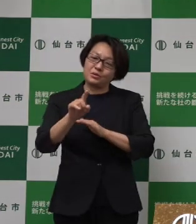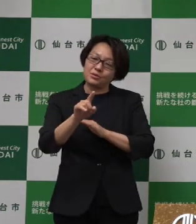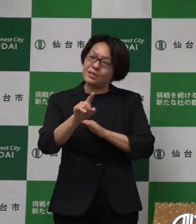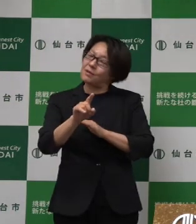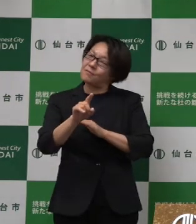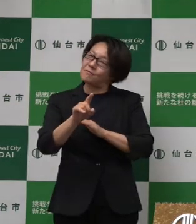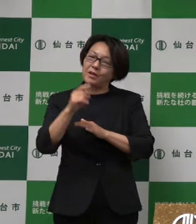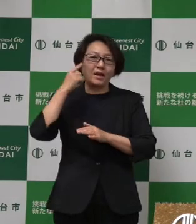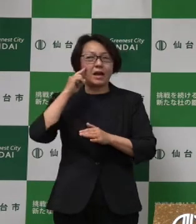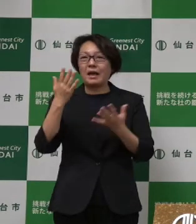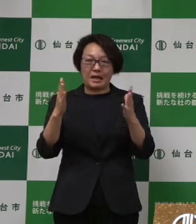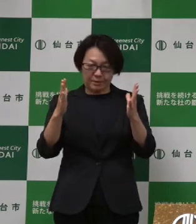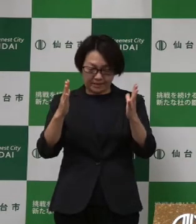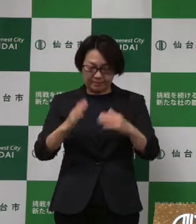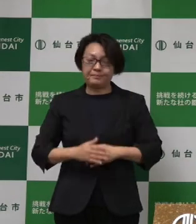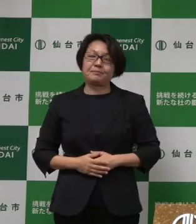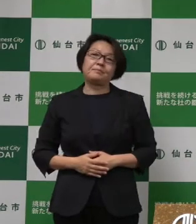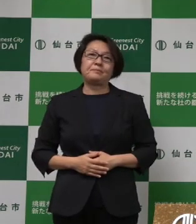ところです。